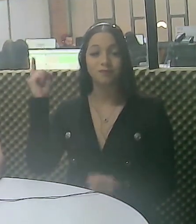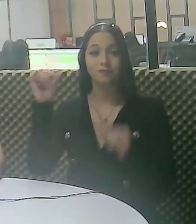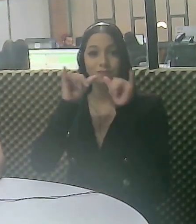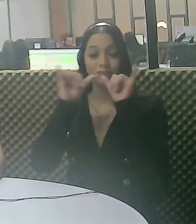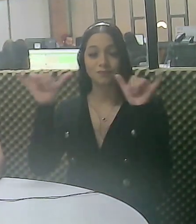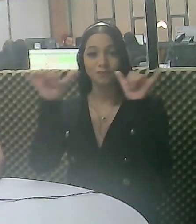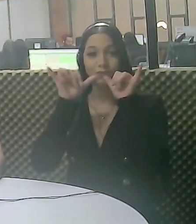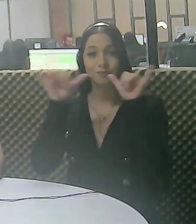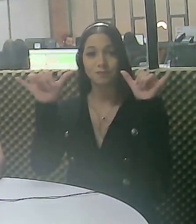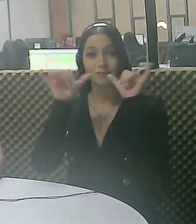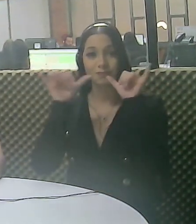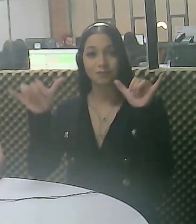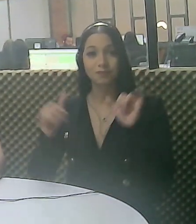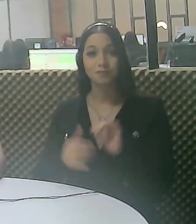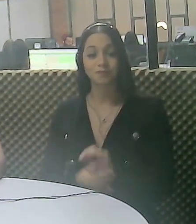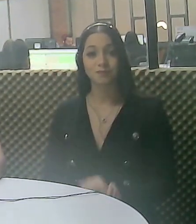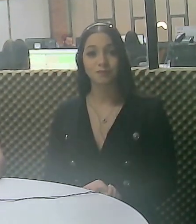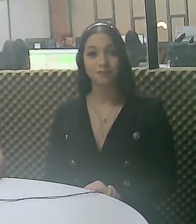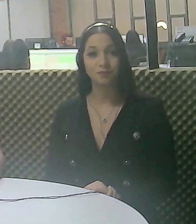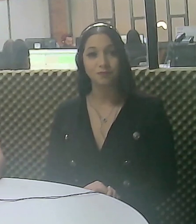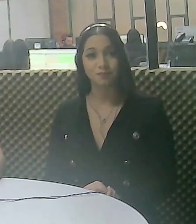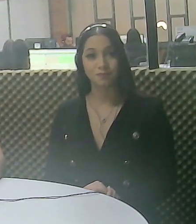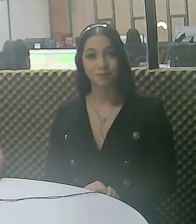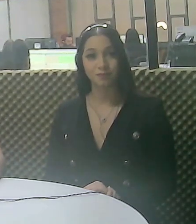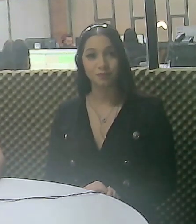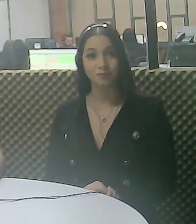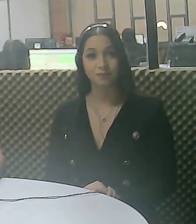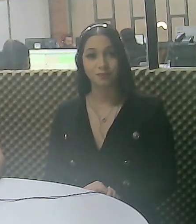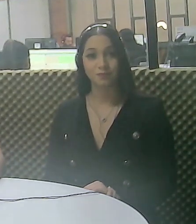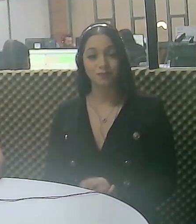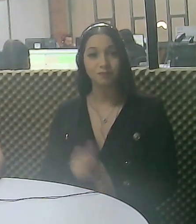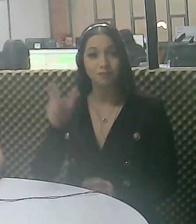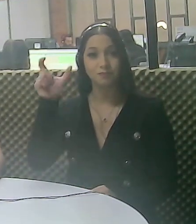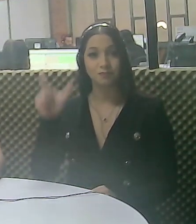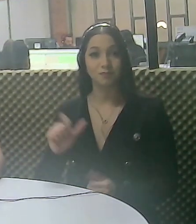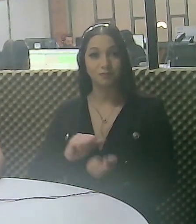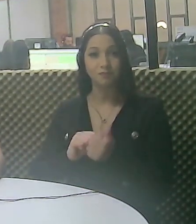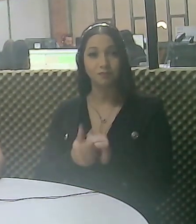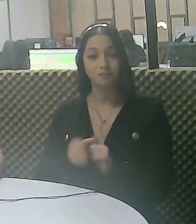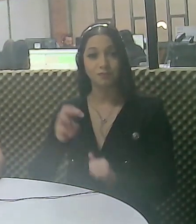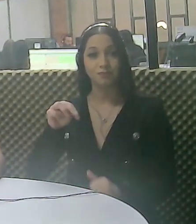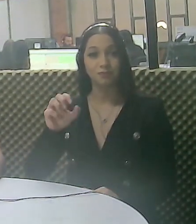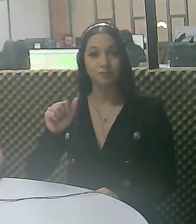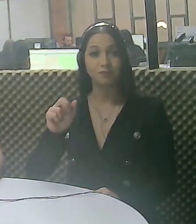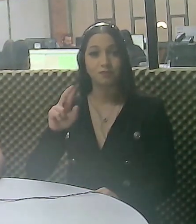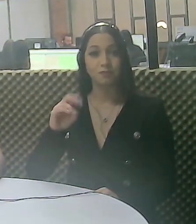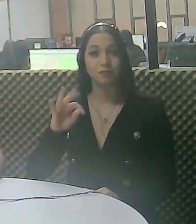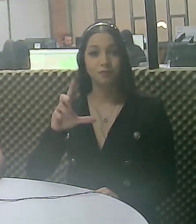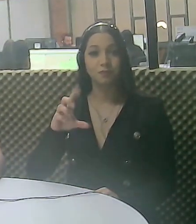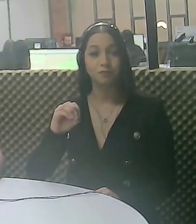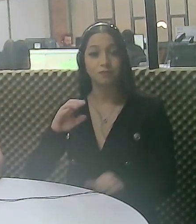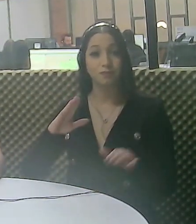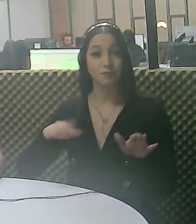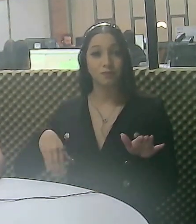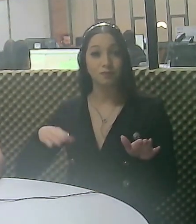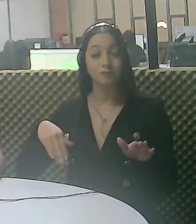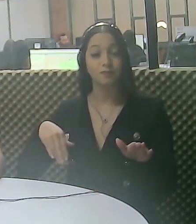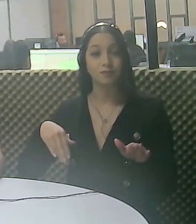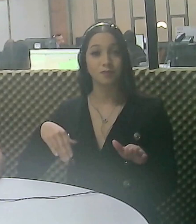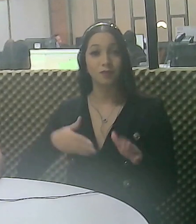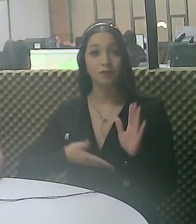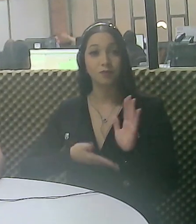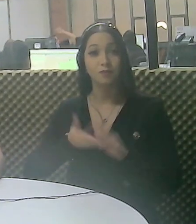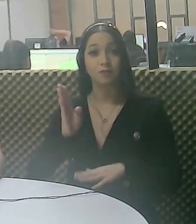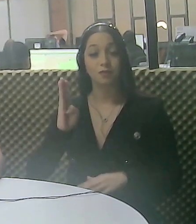Giro de notícias. O atleta Marco Túlio Silva, da equipe Futel Praia Clube, viaja hoje para Bogotá,